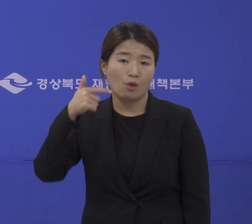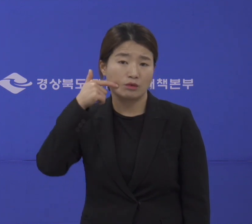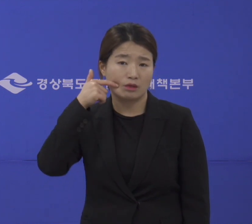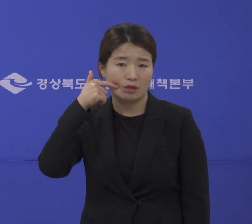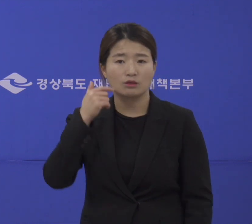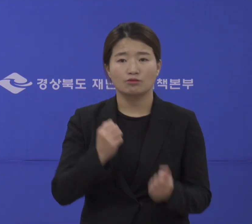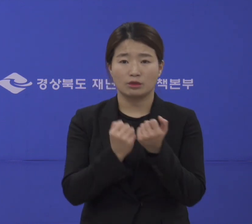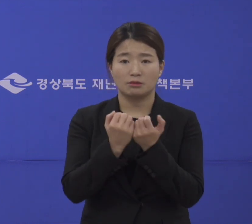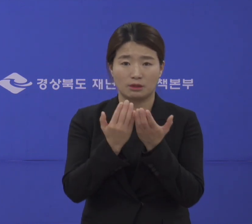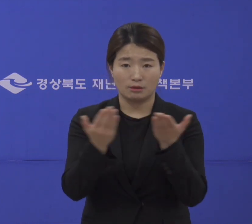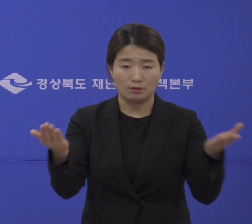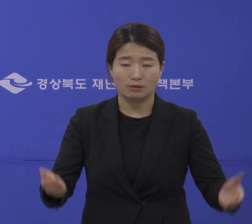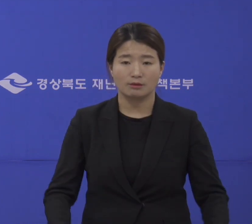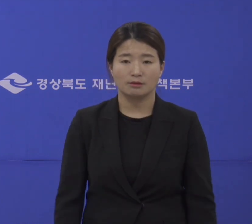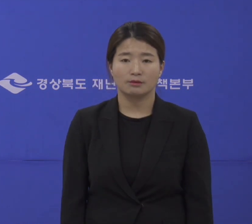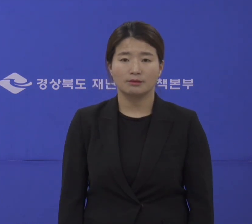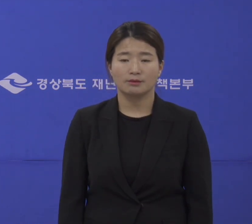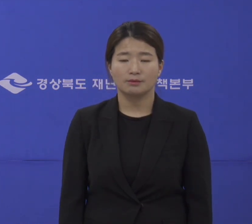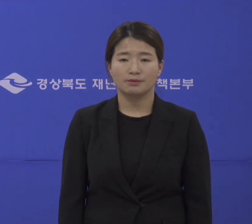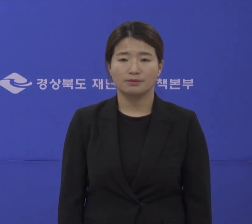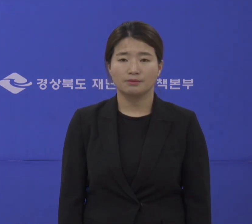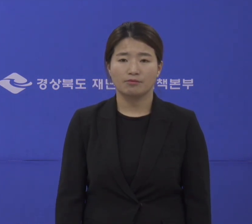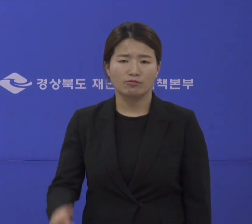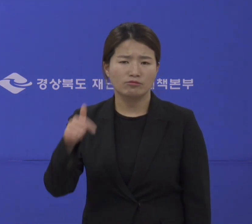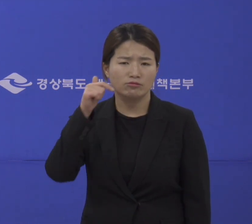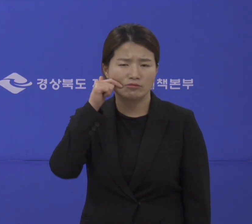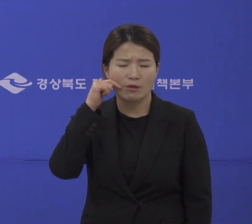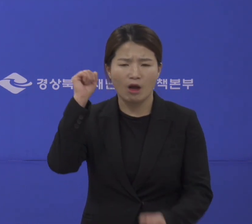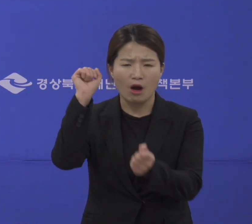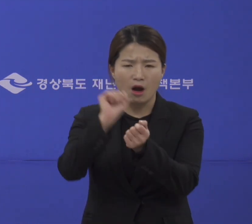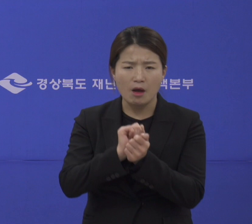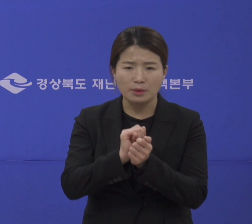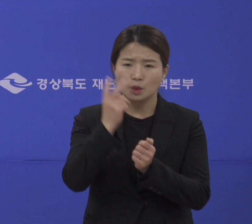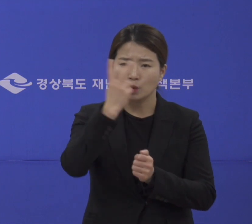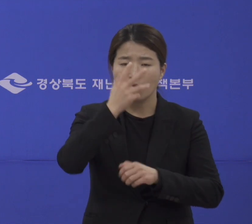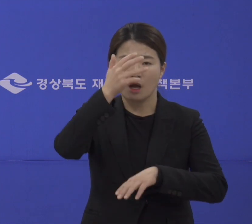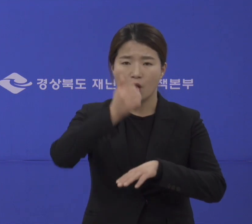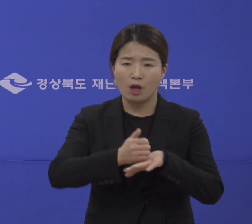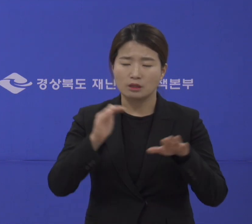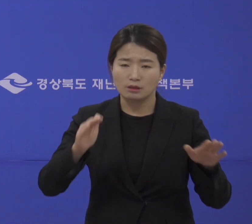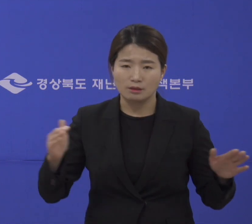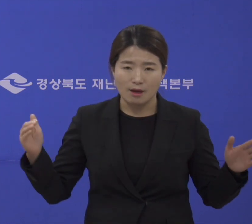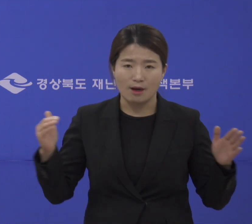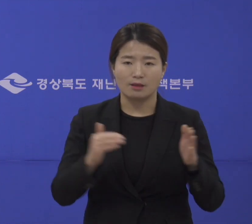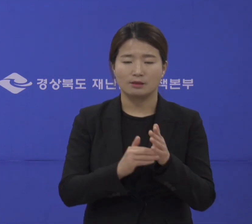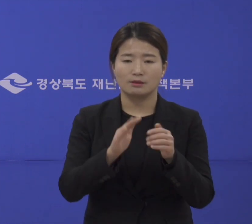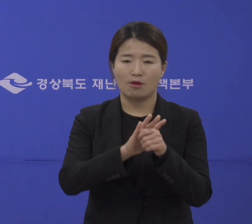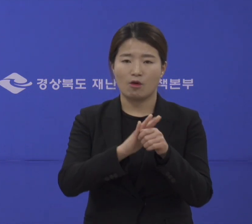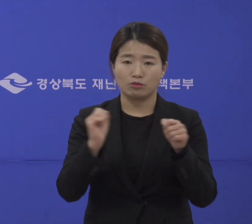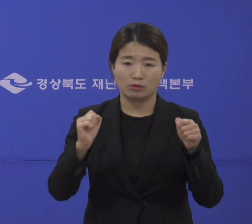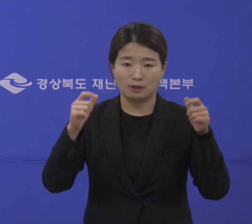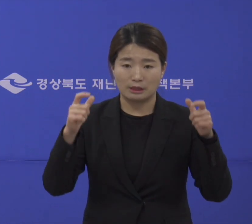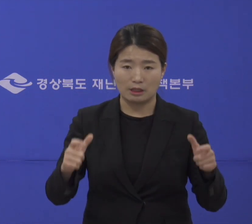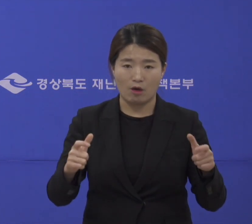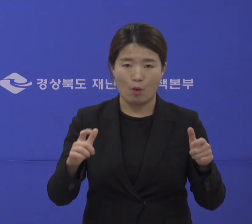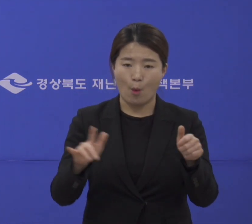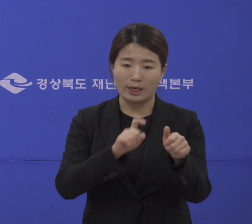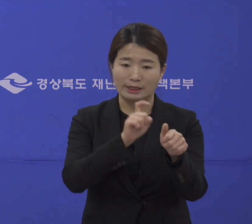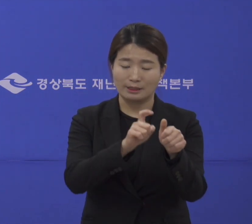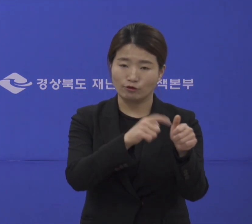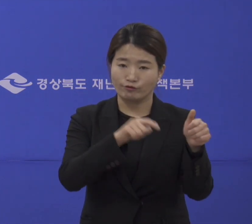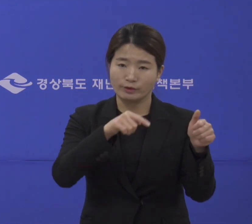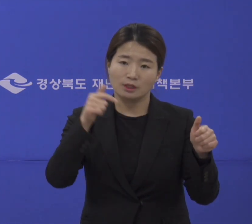콜센터에 대해서 좀 말씀을 드리면 콜센터 감염 사례 조사 결과 현재까지 경상북도의 확진자